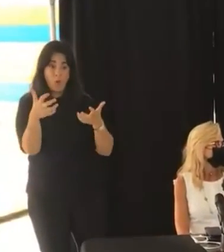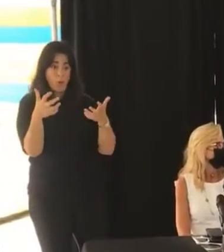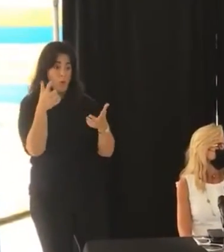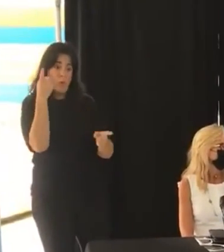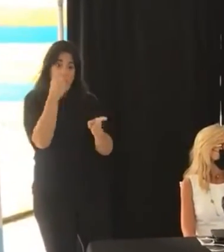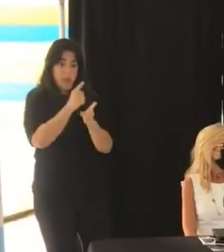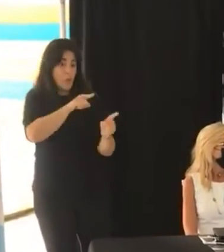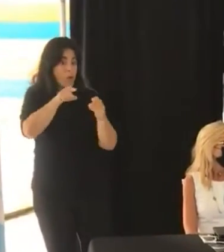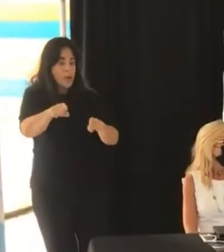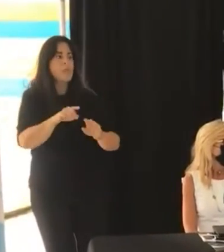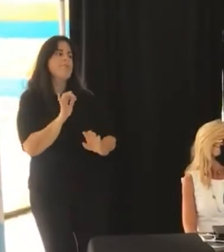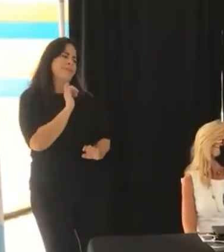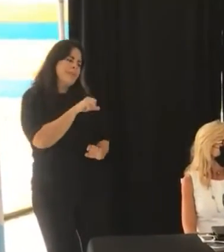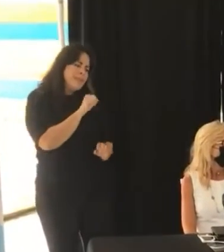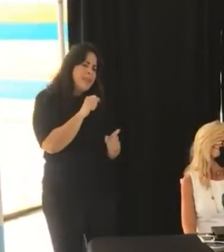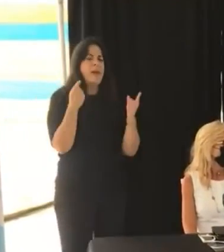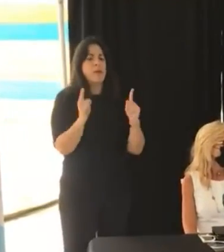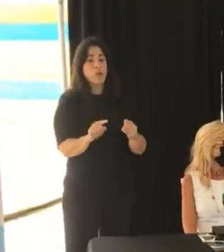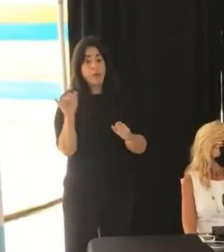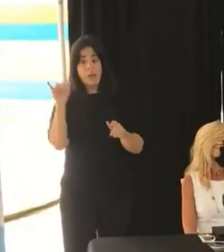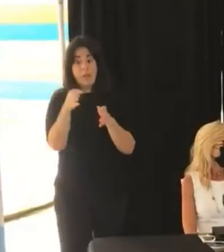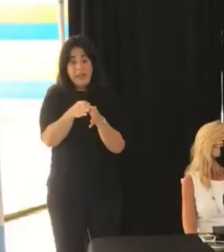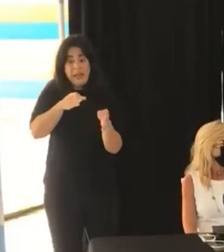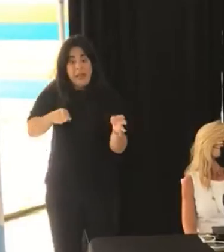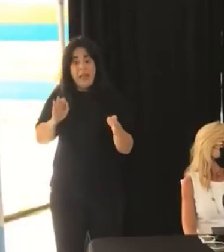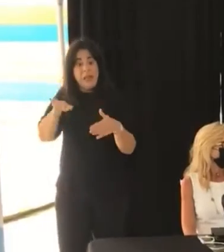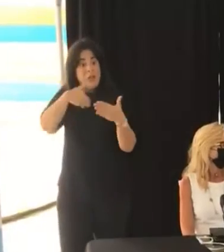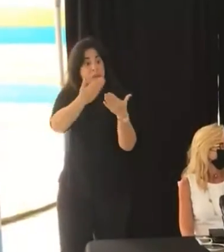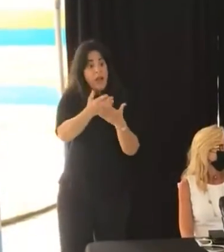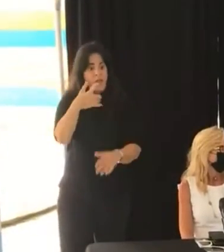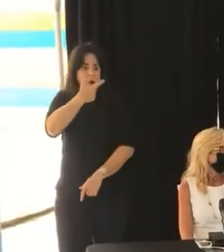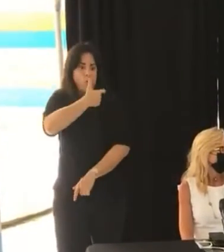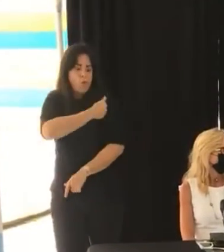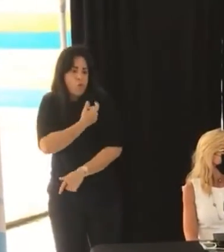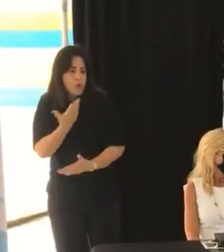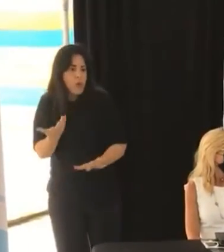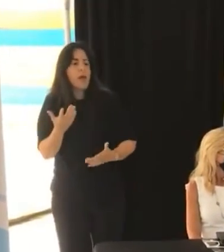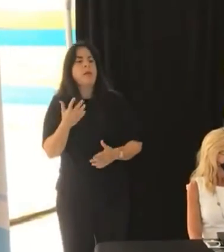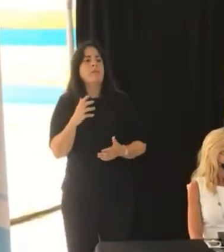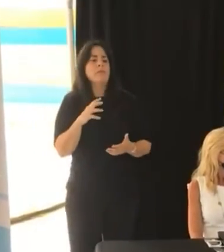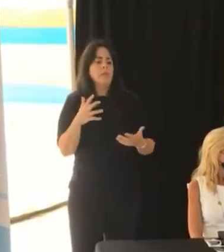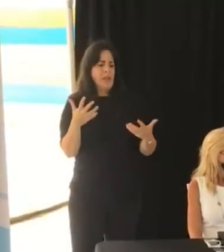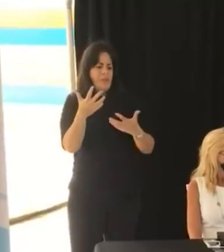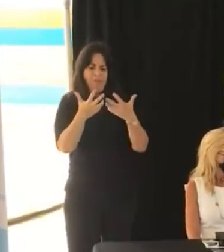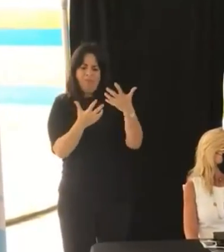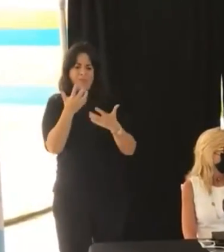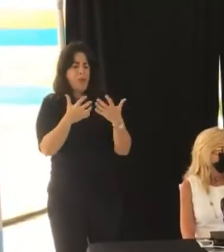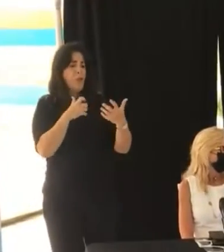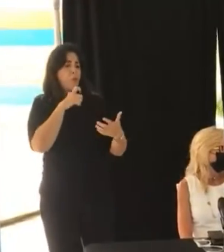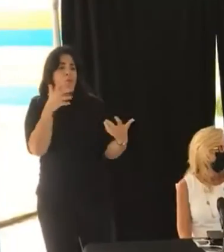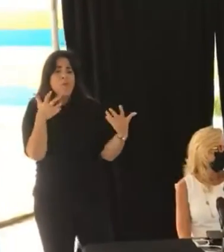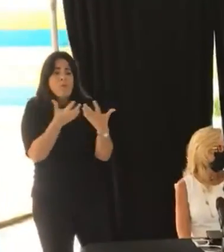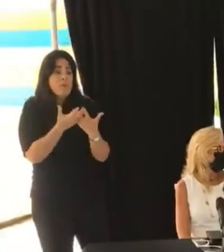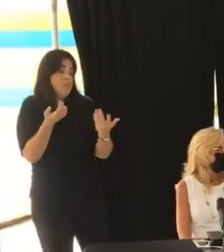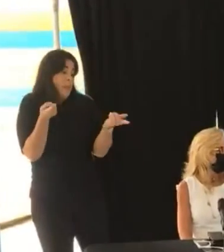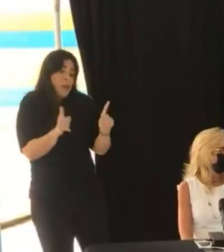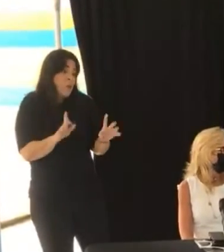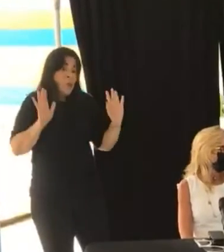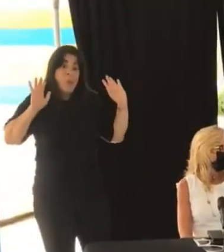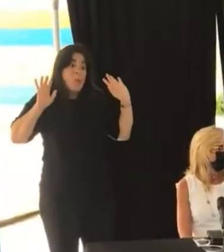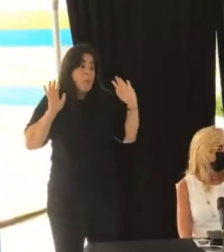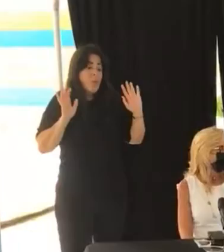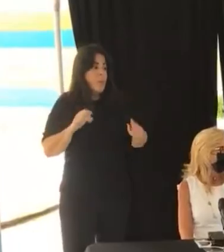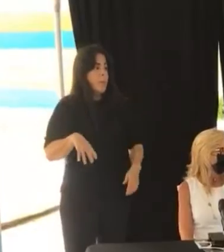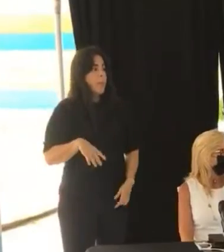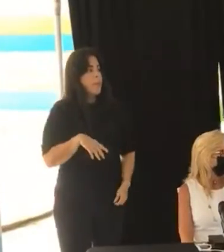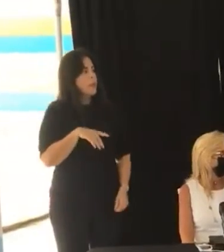Eso sucedió, eso, hubo un retraso también en la llegada de la vacuna y también hubo un descuadre, o sea, eso no, ¿verdad? Eso es algo que pasó y pues